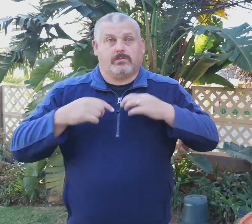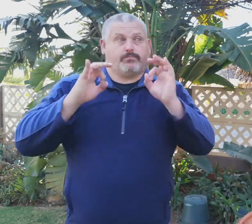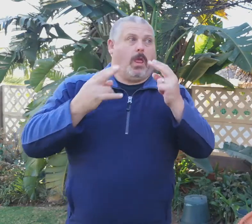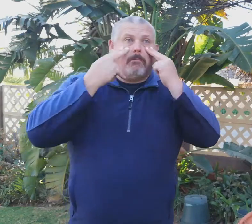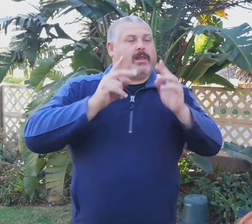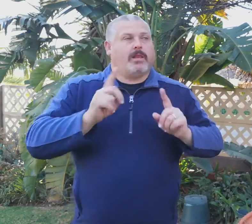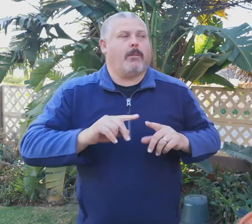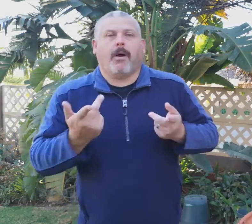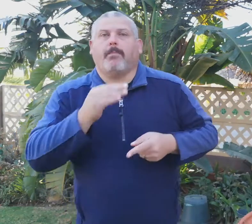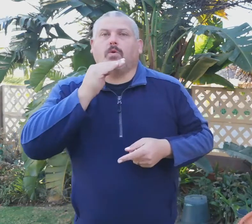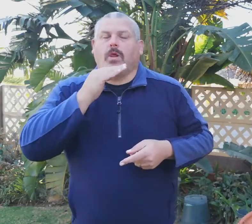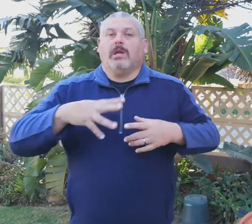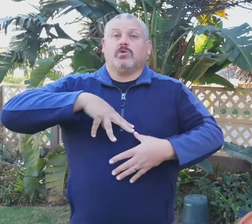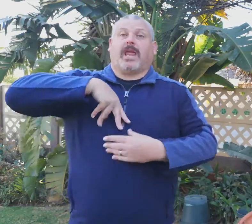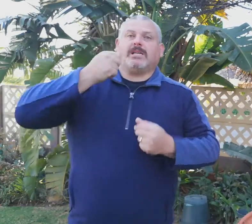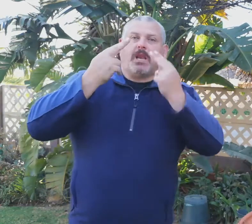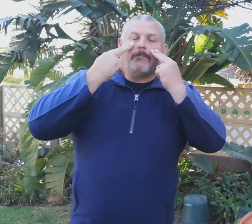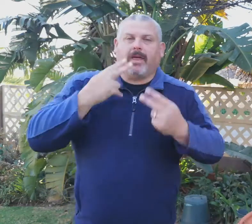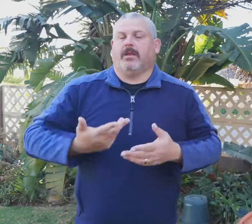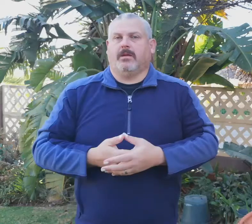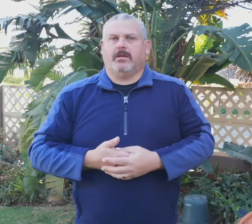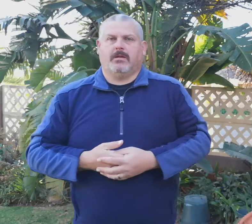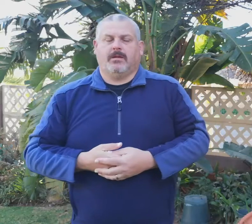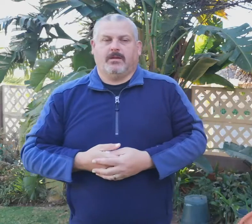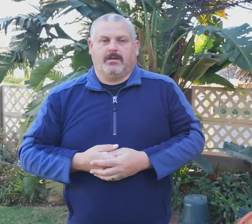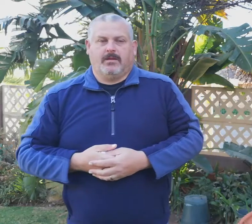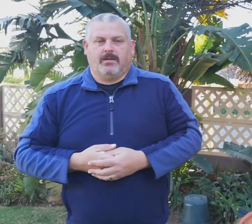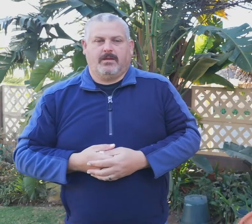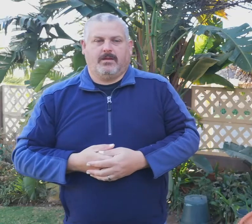Ons blind nie, maar bedoel, ons geestelik blind.